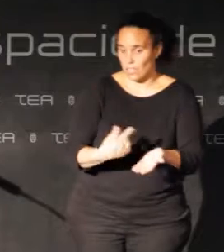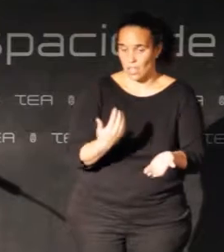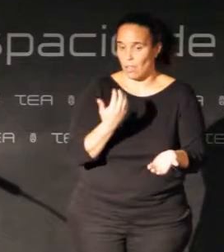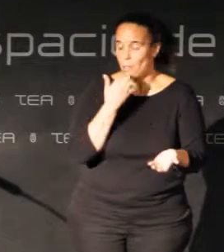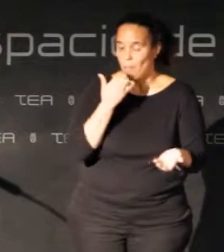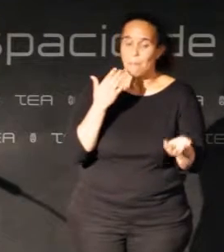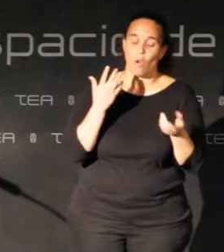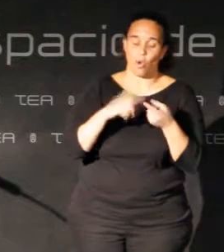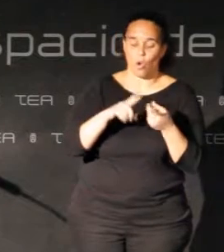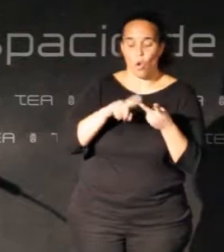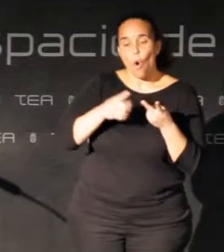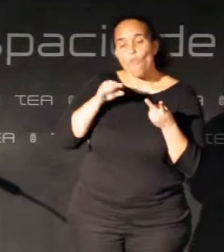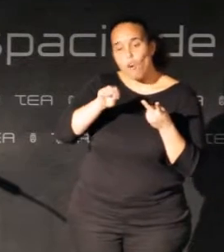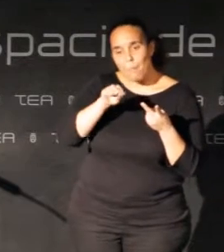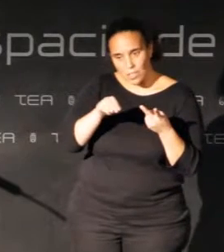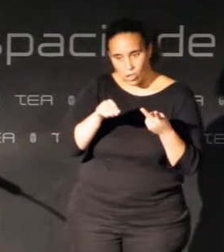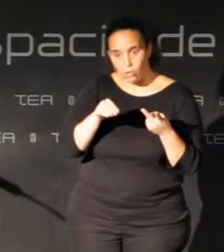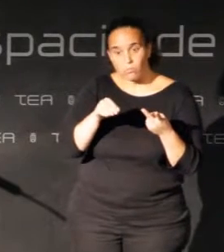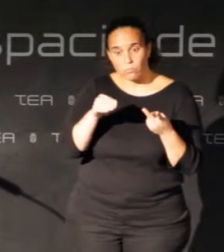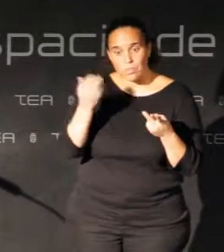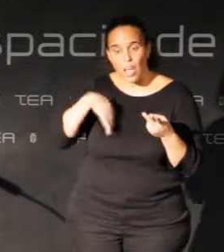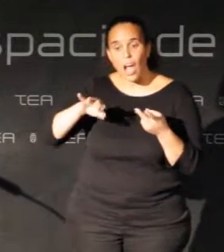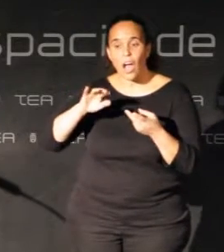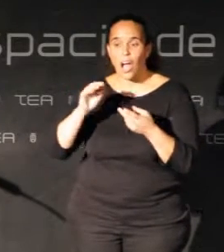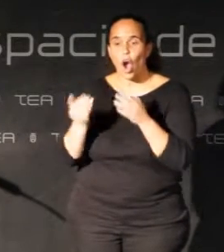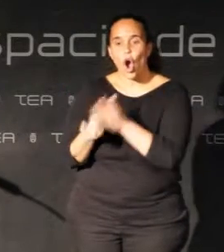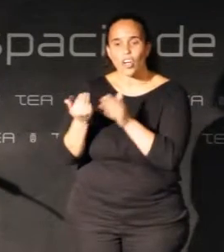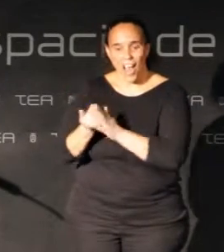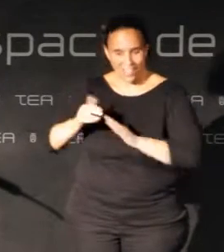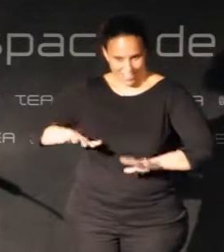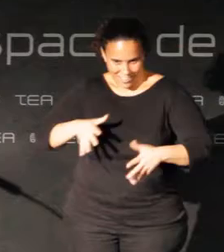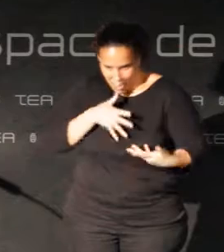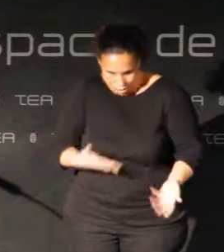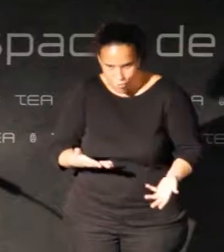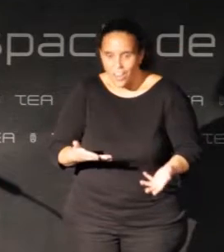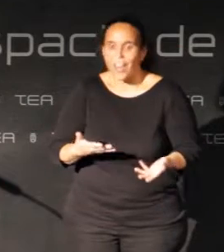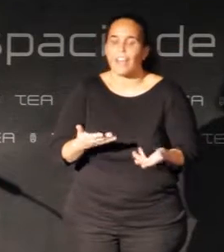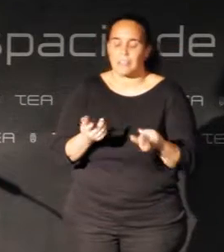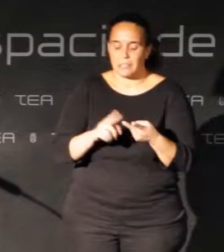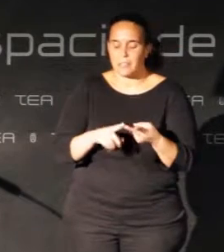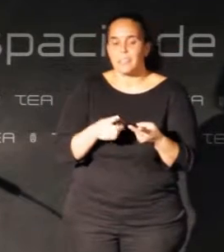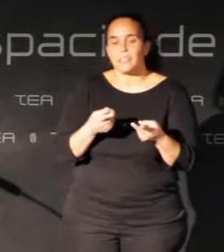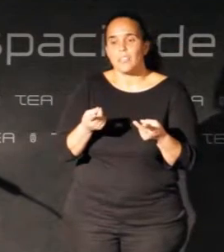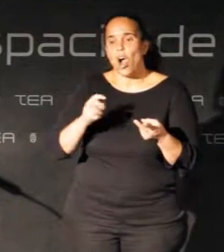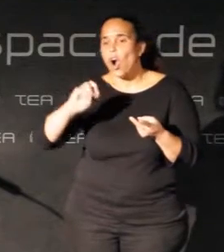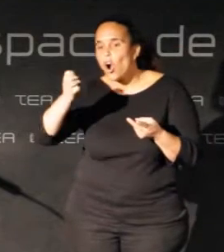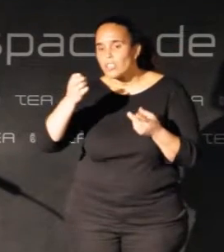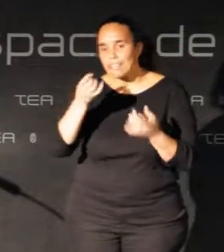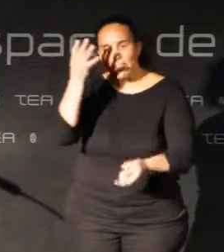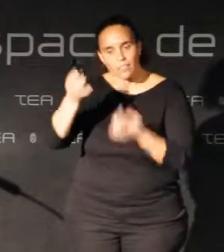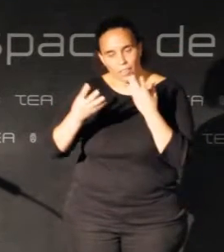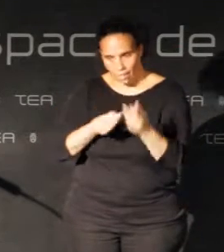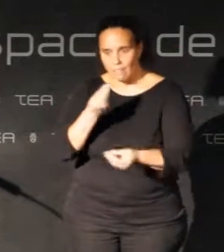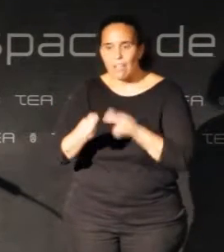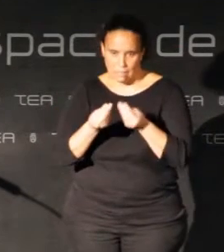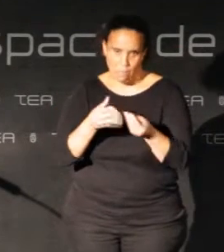misma línea. Hemos celebrado las jornadas estas y vamos a realizar algunas otras actuaciones que ahora